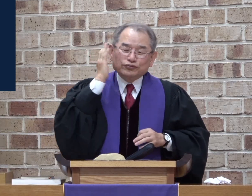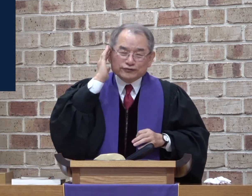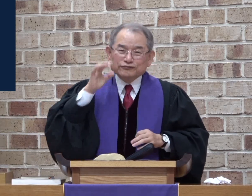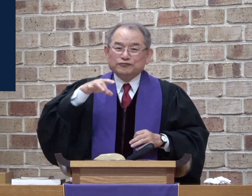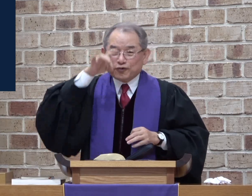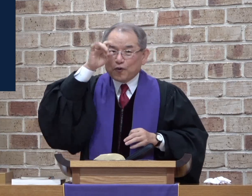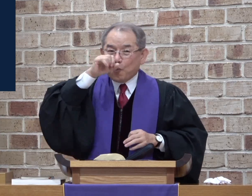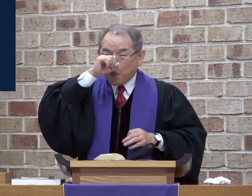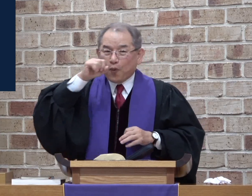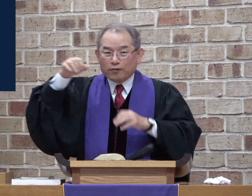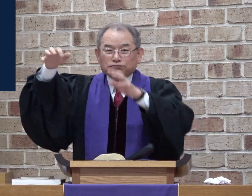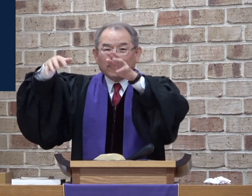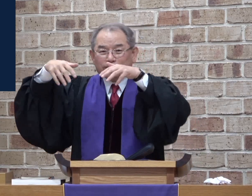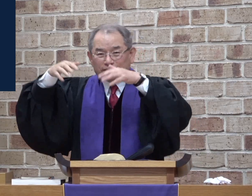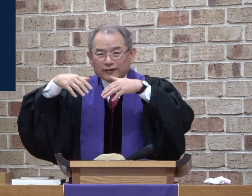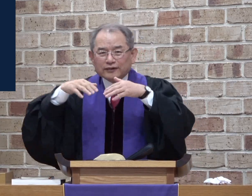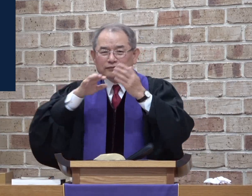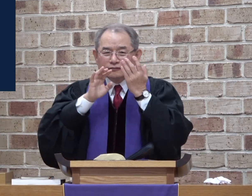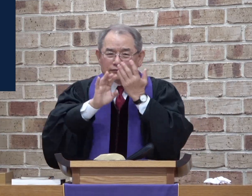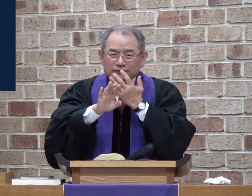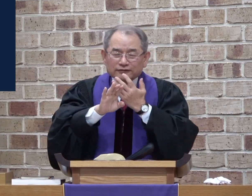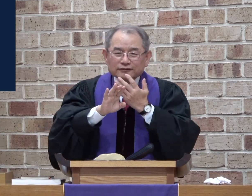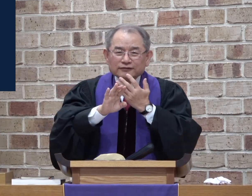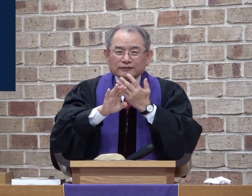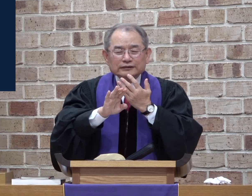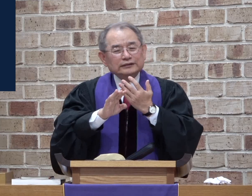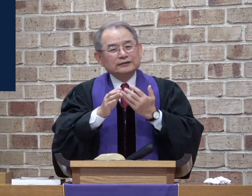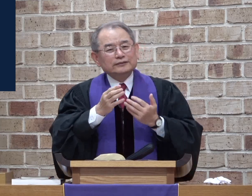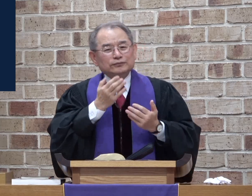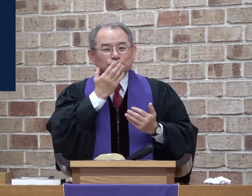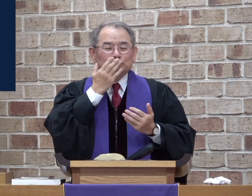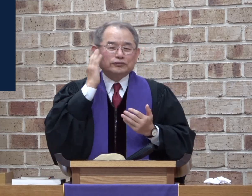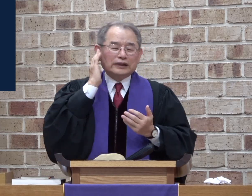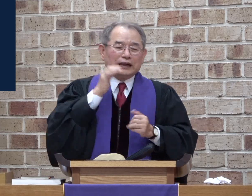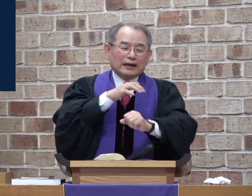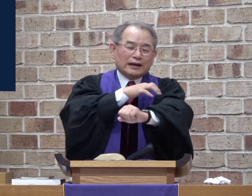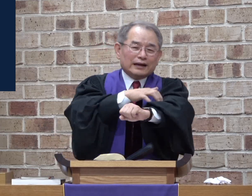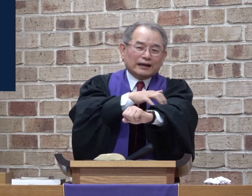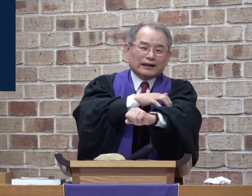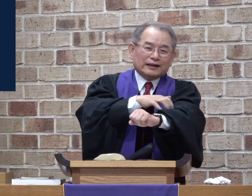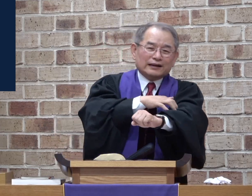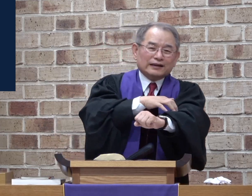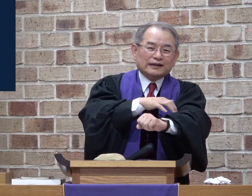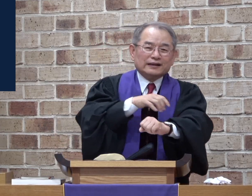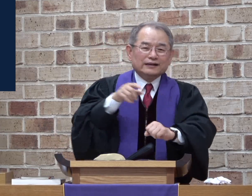처음에는 농아인들을 와서 예배드려도 좋다고 했지만 시간이 지나니까